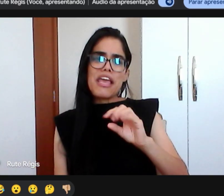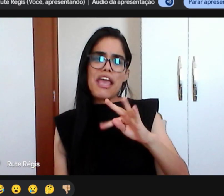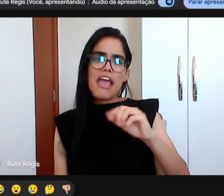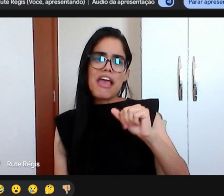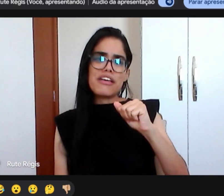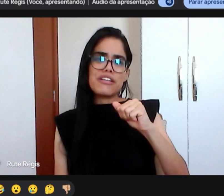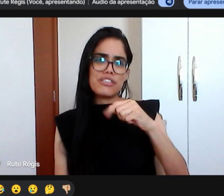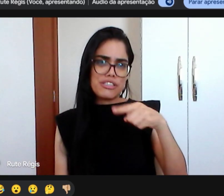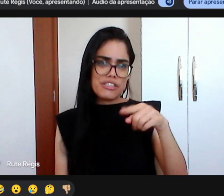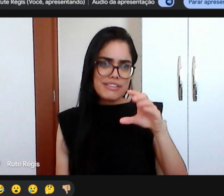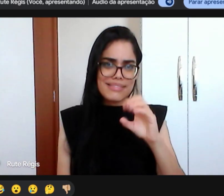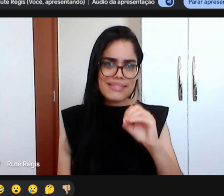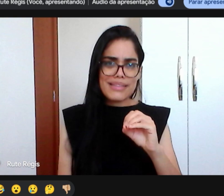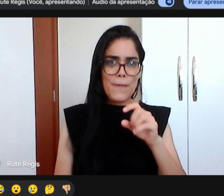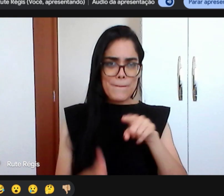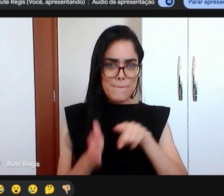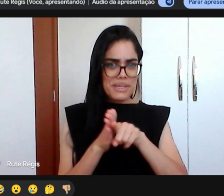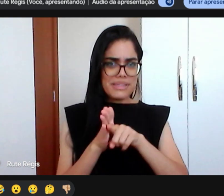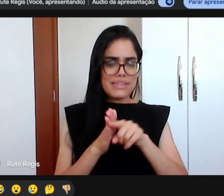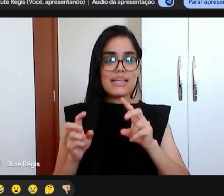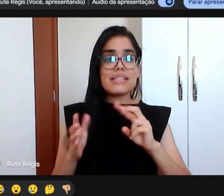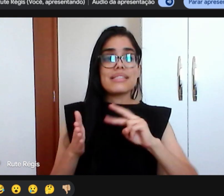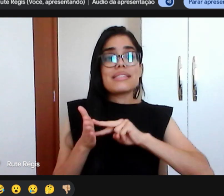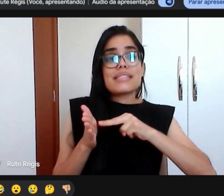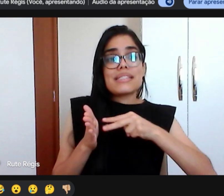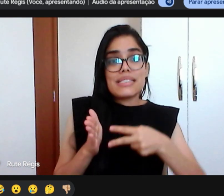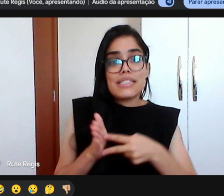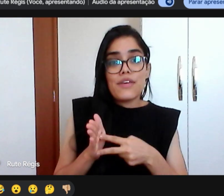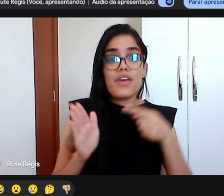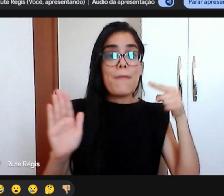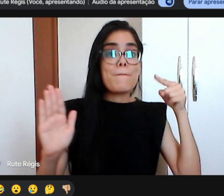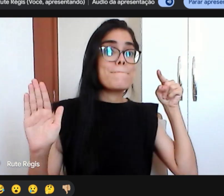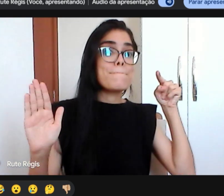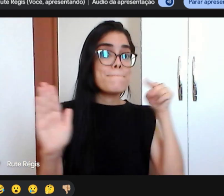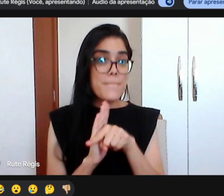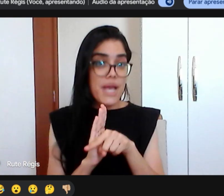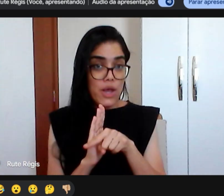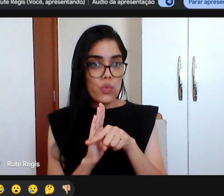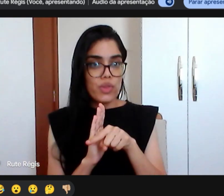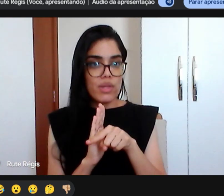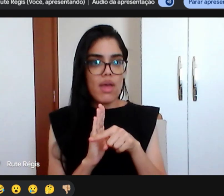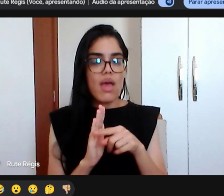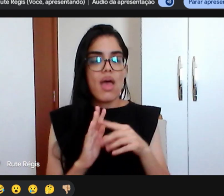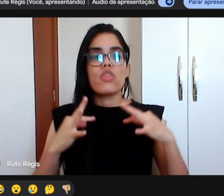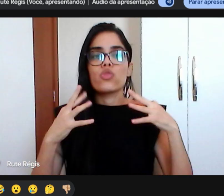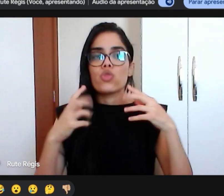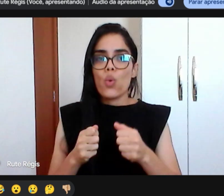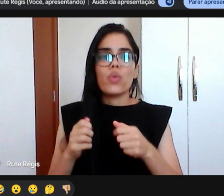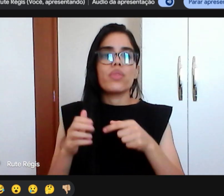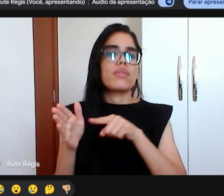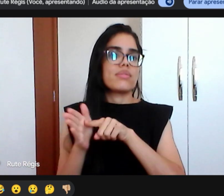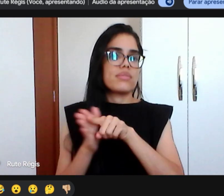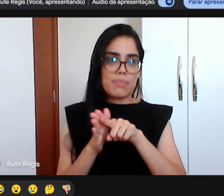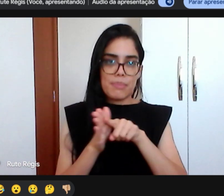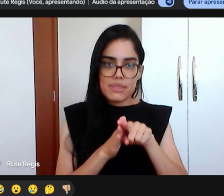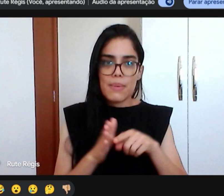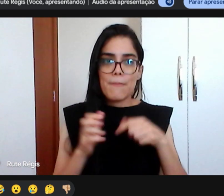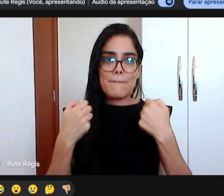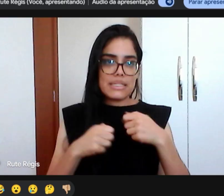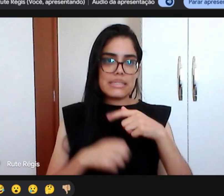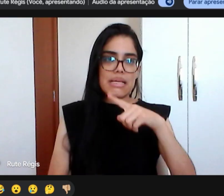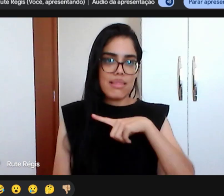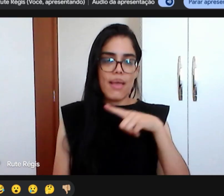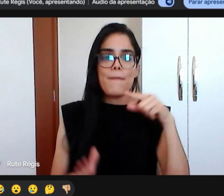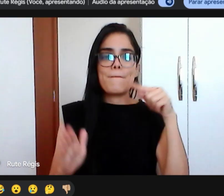colocar na justificativa. O próximo ponto é questão de pesquisa. O que significa isso? É uma